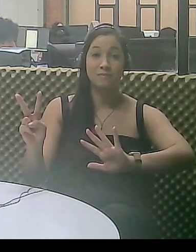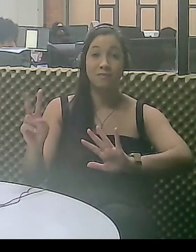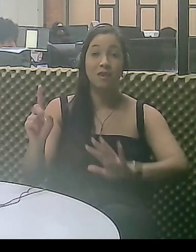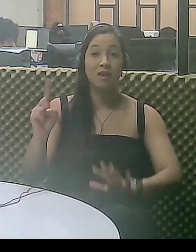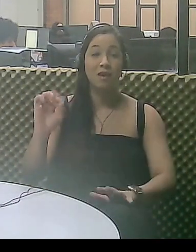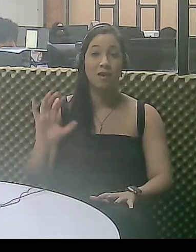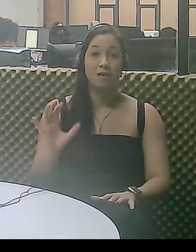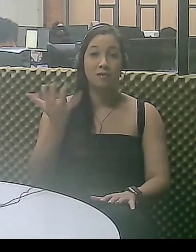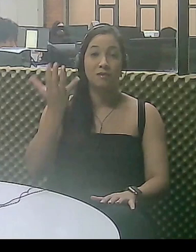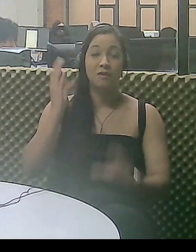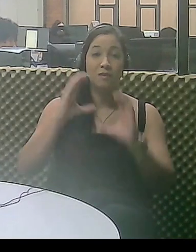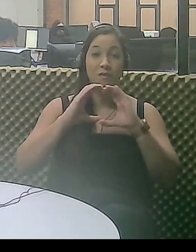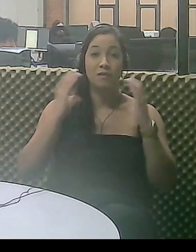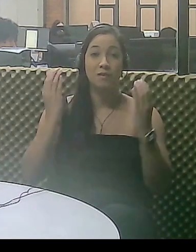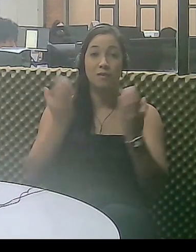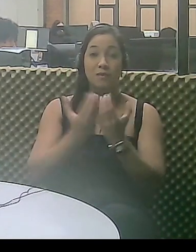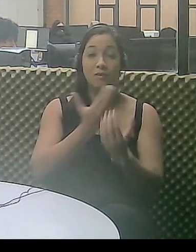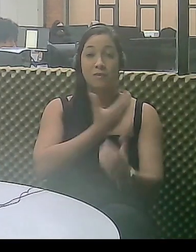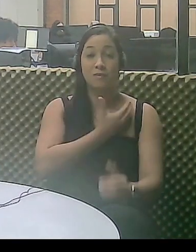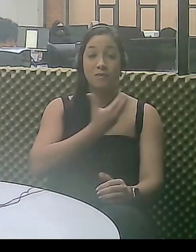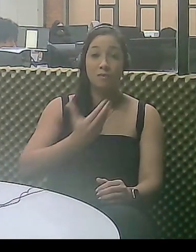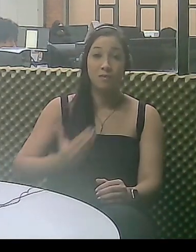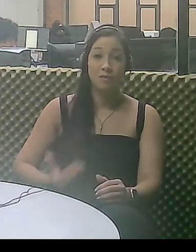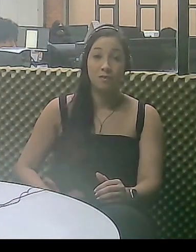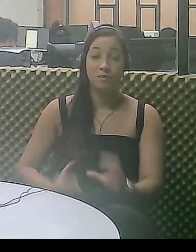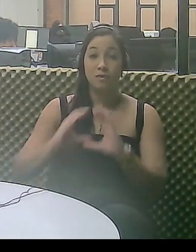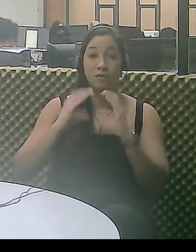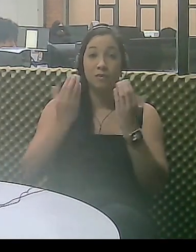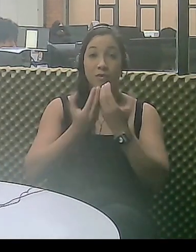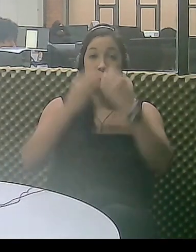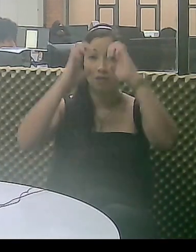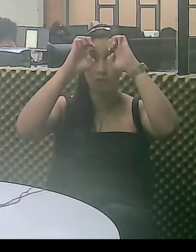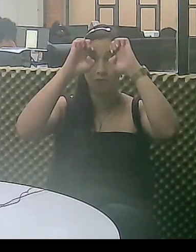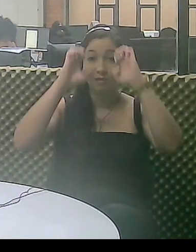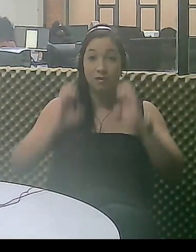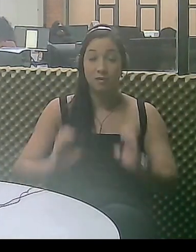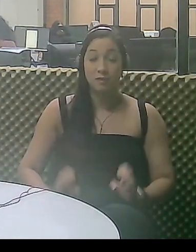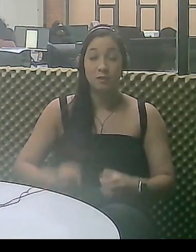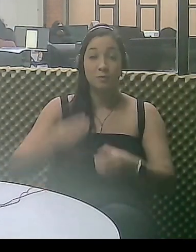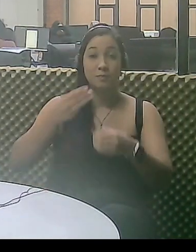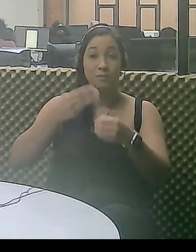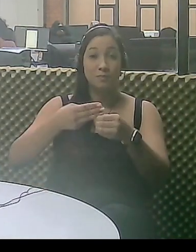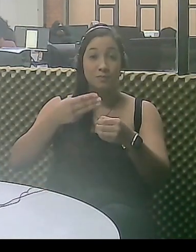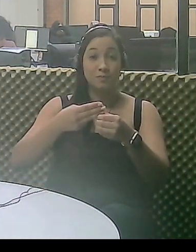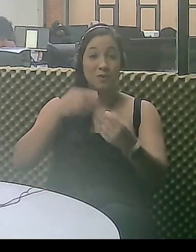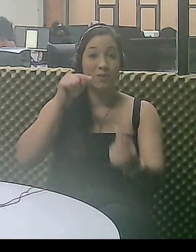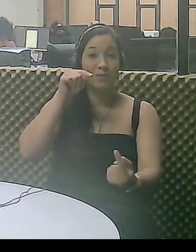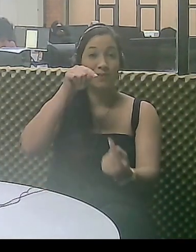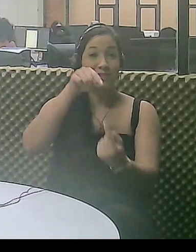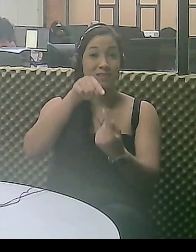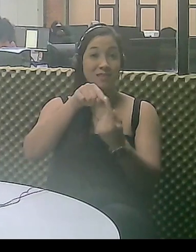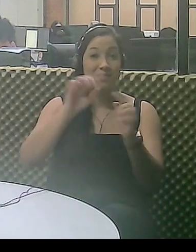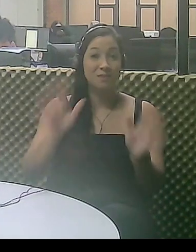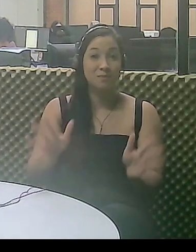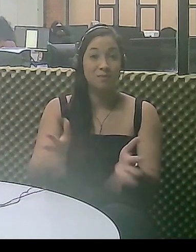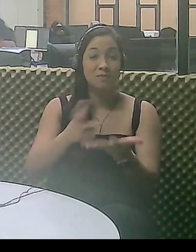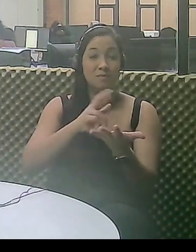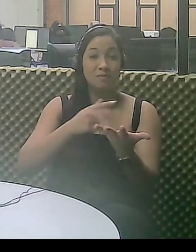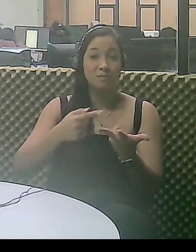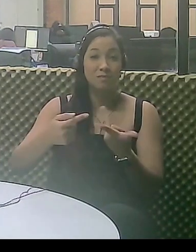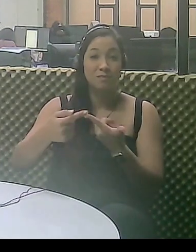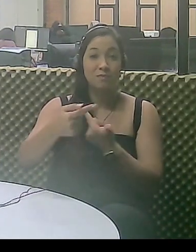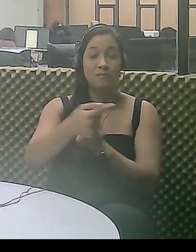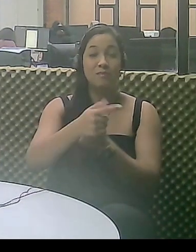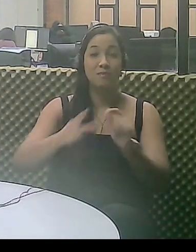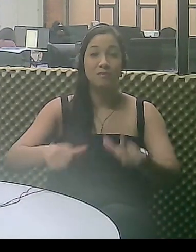uma realização do Comitê de Governança Pública e do Comitê de Ética Pública Municipal e tem o objetivo de promover diversas